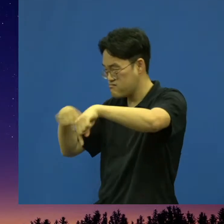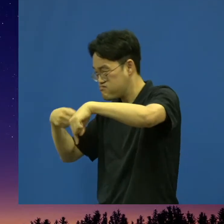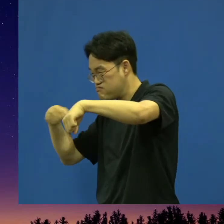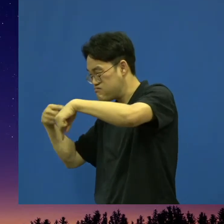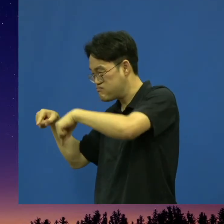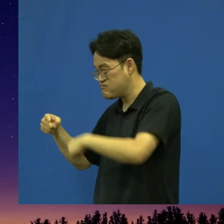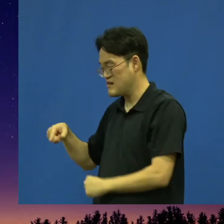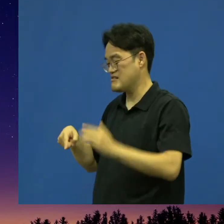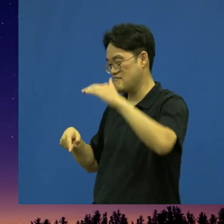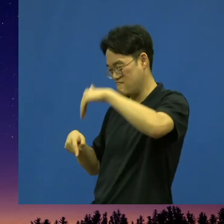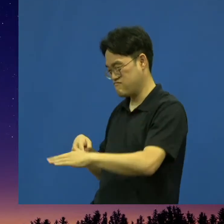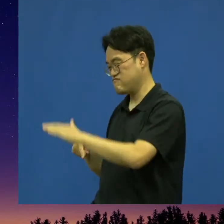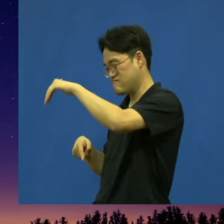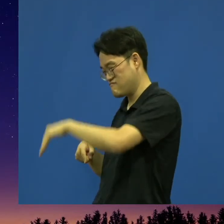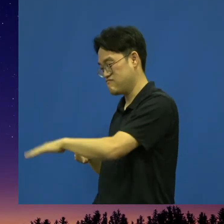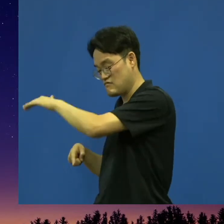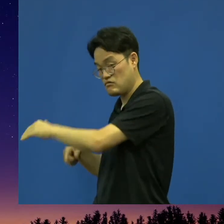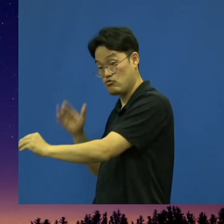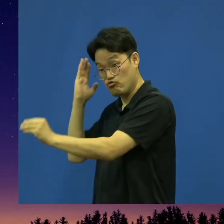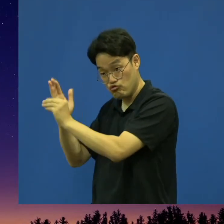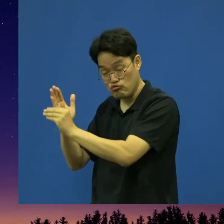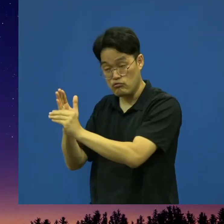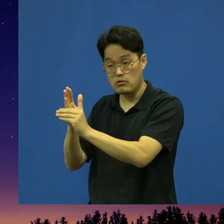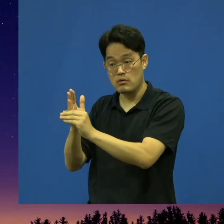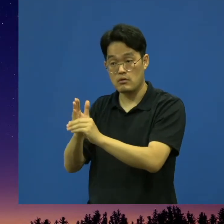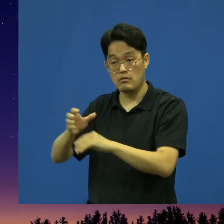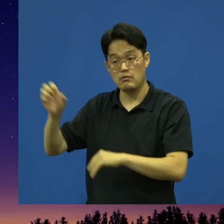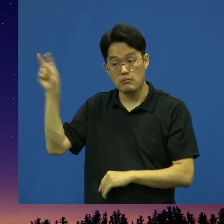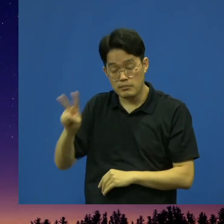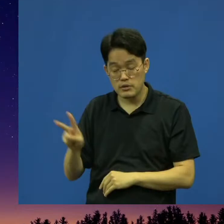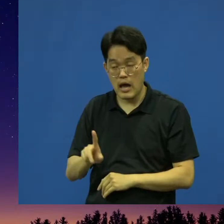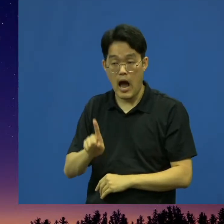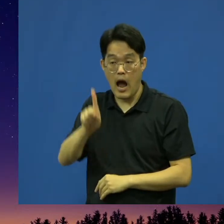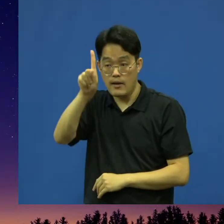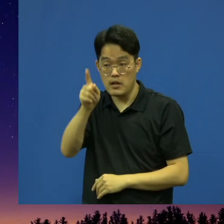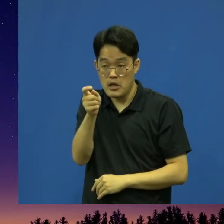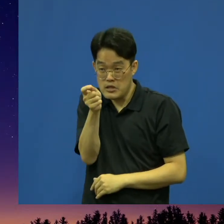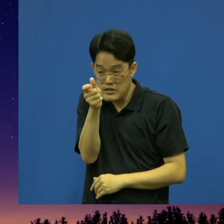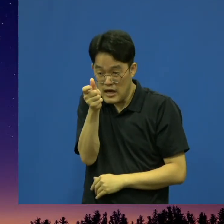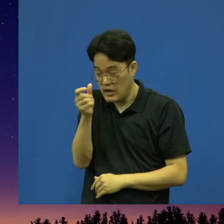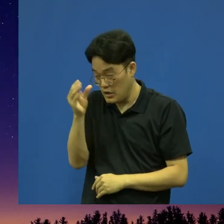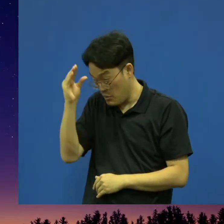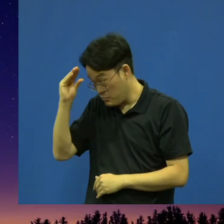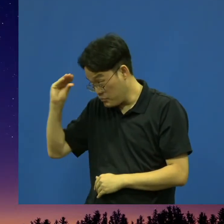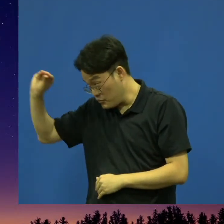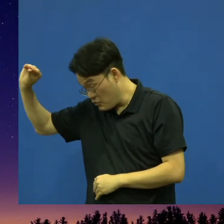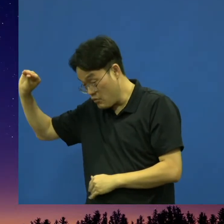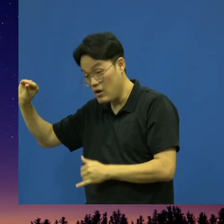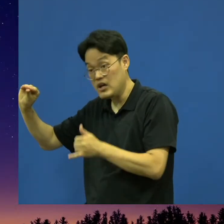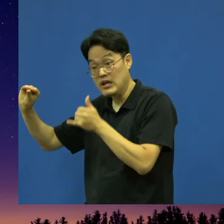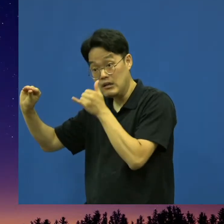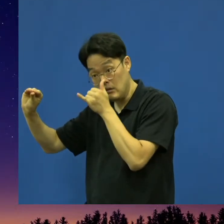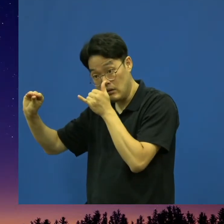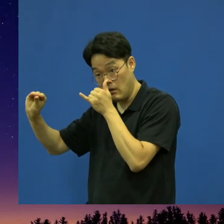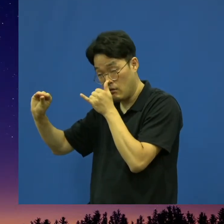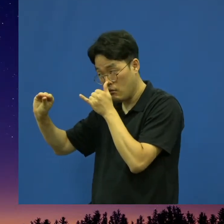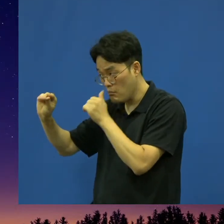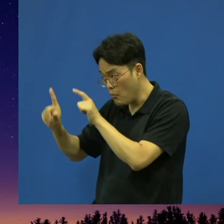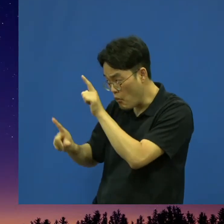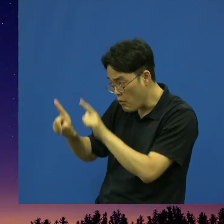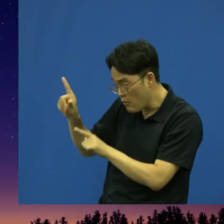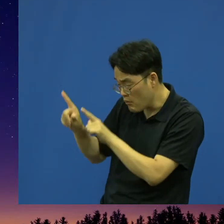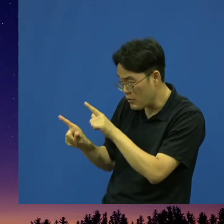거듭하고 있는데, 그 와중에 한 작은 뿔이 나왔는데, 생긴 건 작은